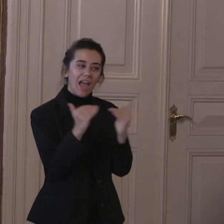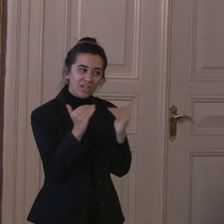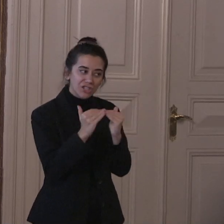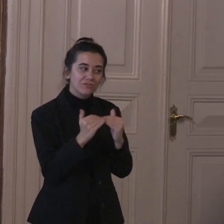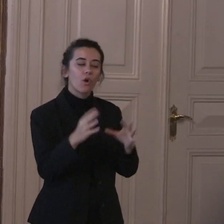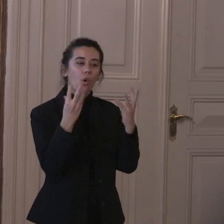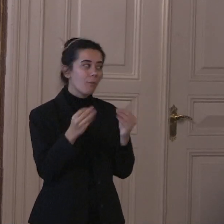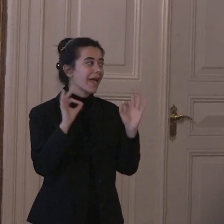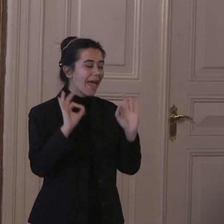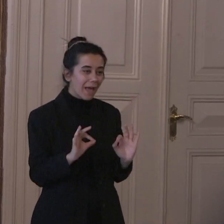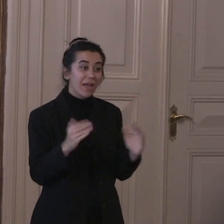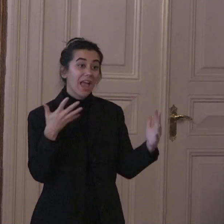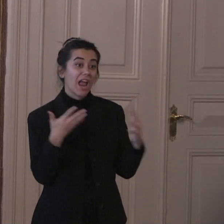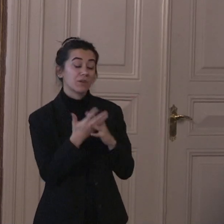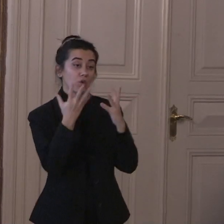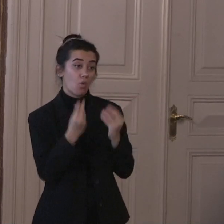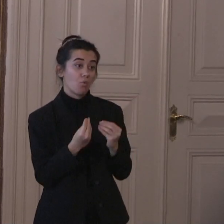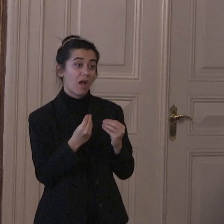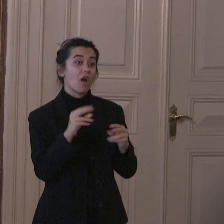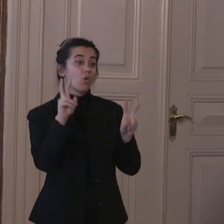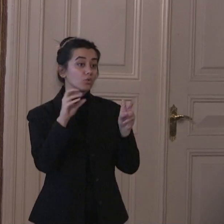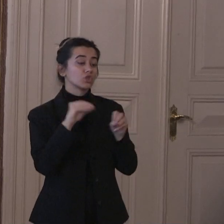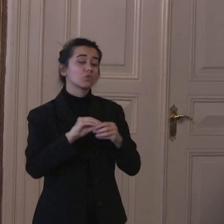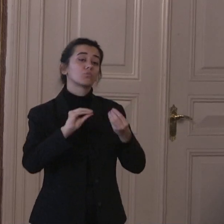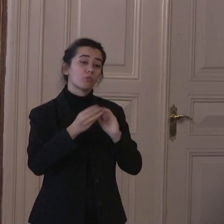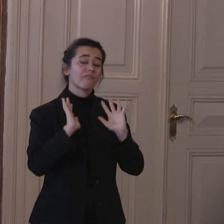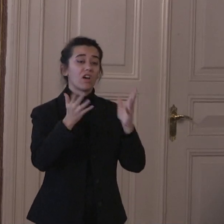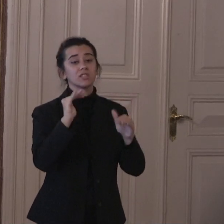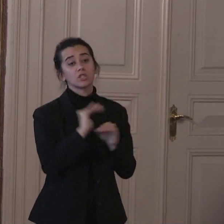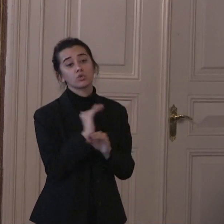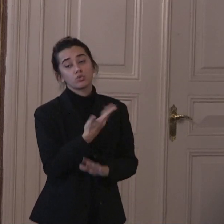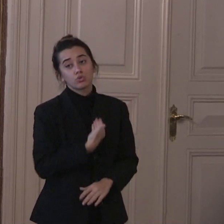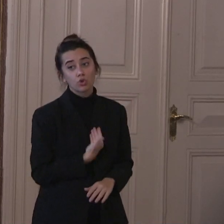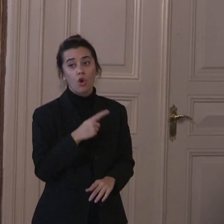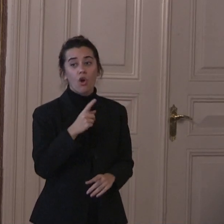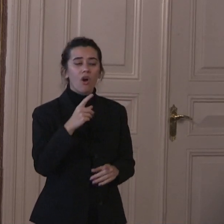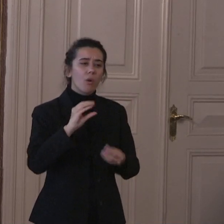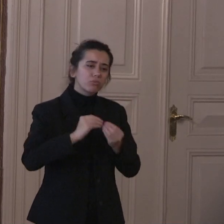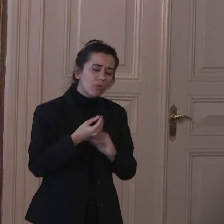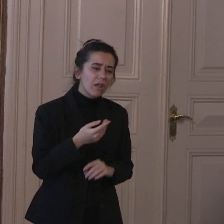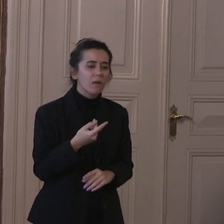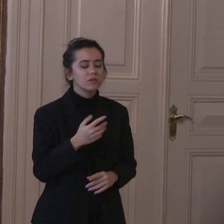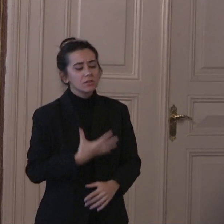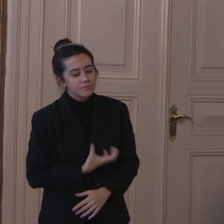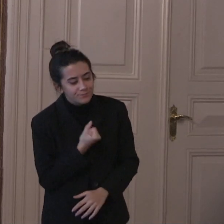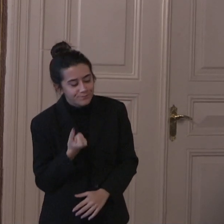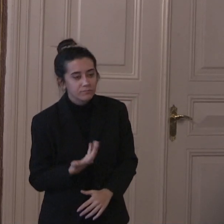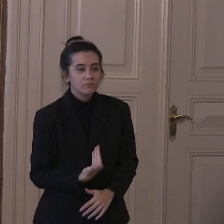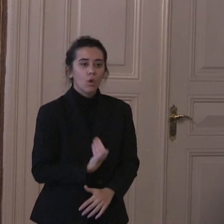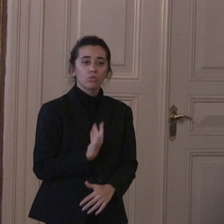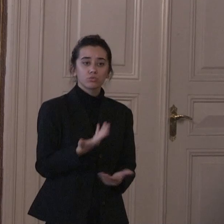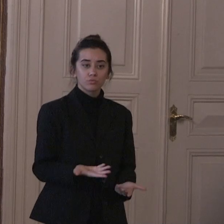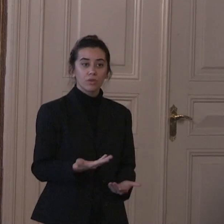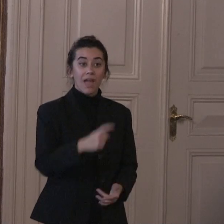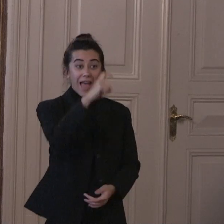hem fırsat eşitliği konusunda çok büyük sıkıntılar yaşıyoruz, çok büyük problemler yaşıyoruz. Çok stresli bir dönem geçirdim. Emeklerimin